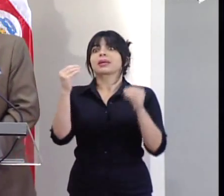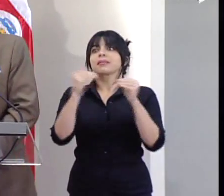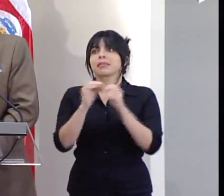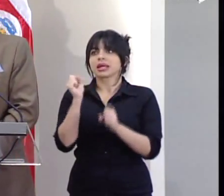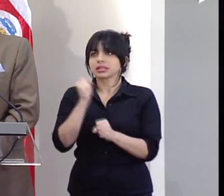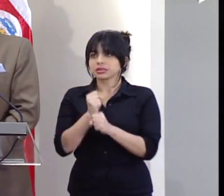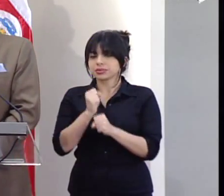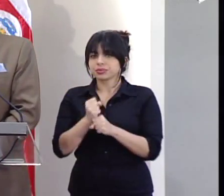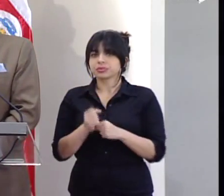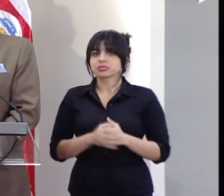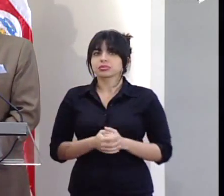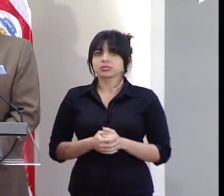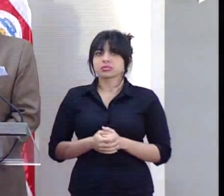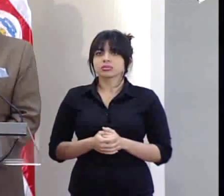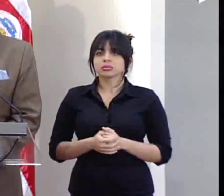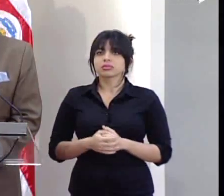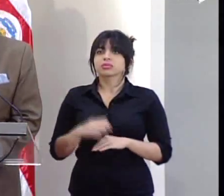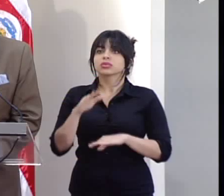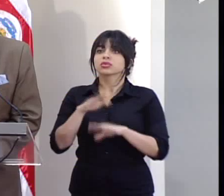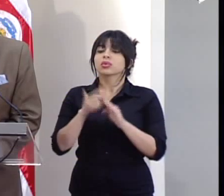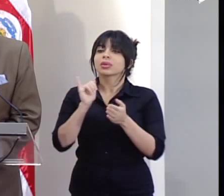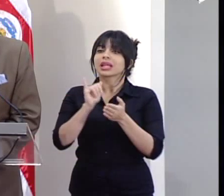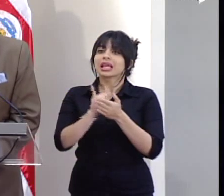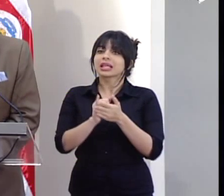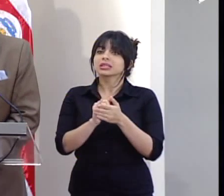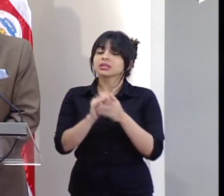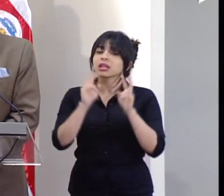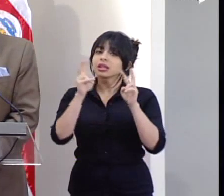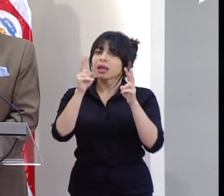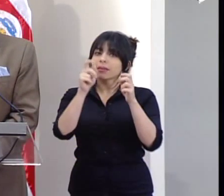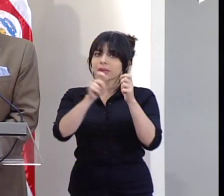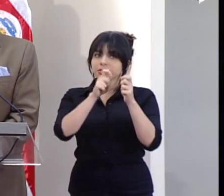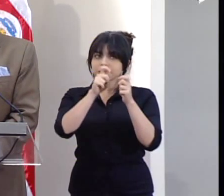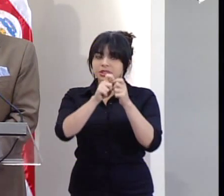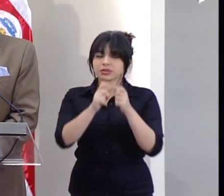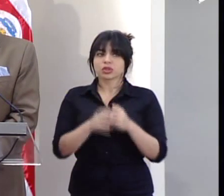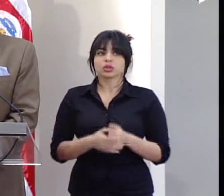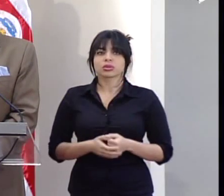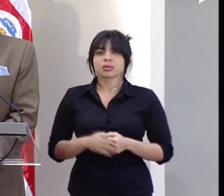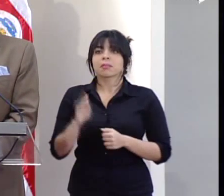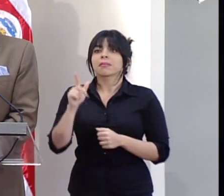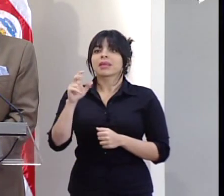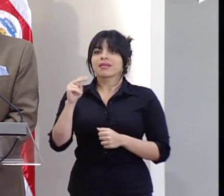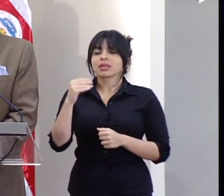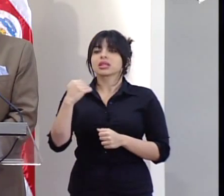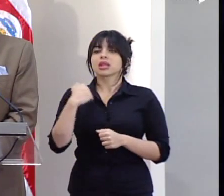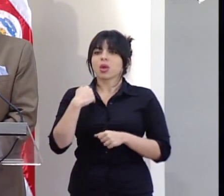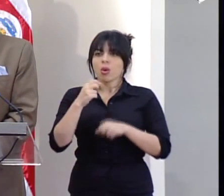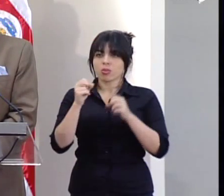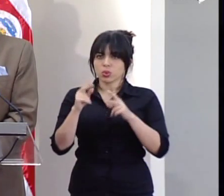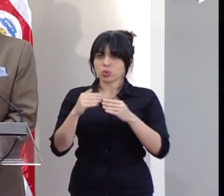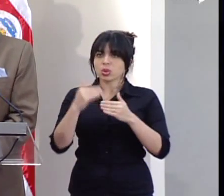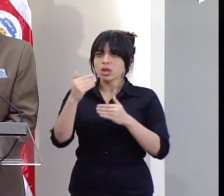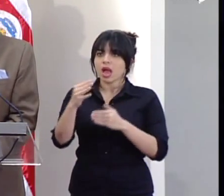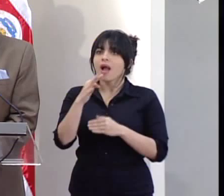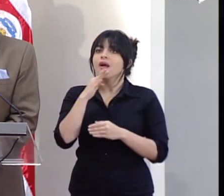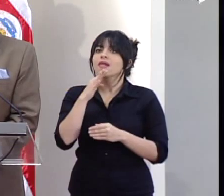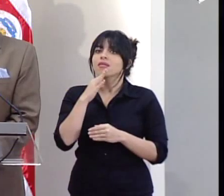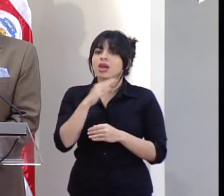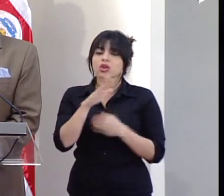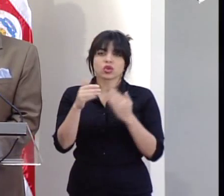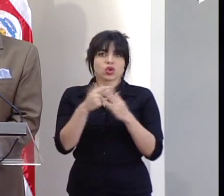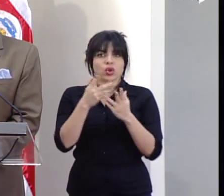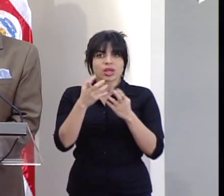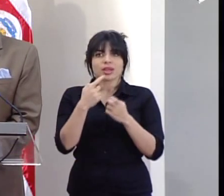hacen. Sobre este caso puntual, don Melvin tendrá oportunidad de hablar lo que tenga que